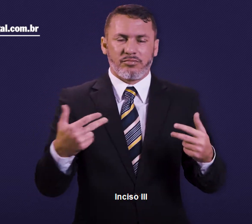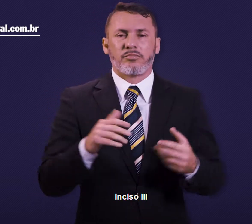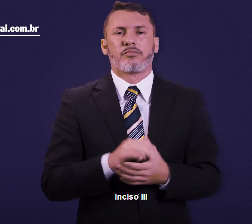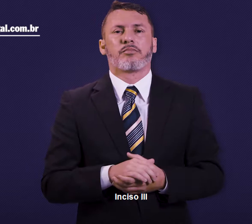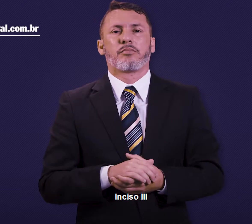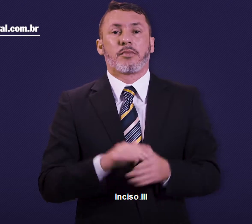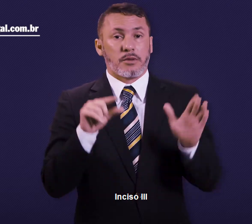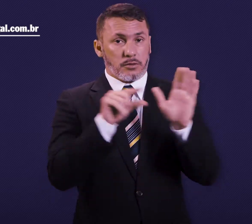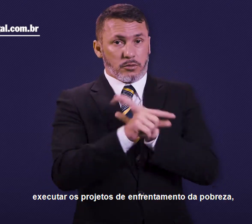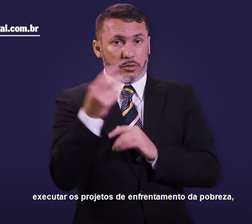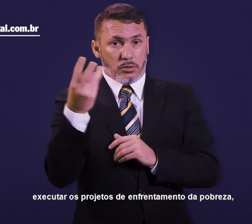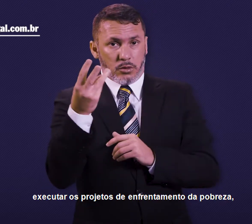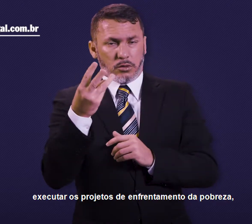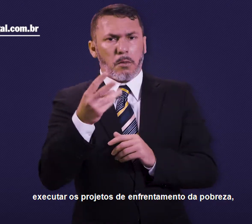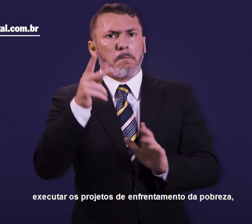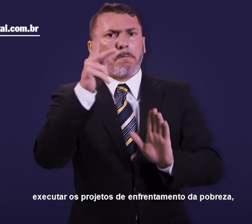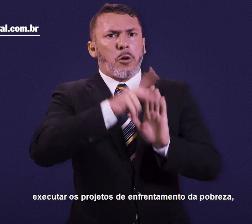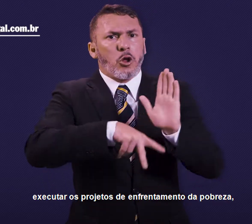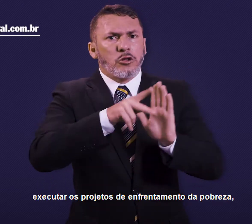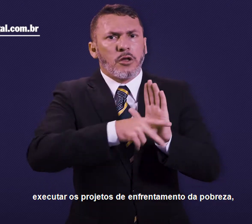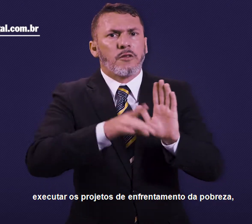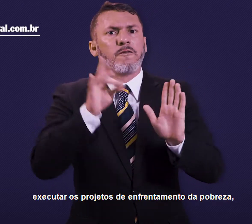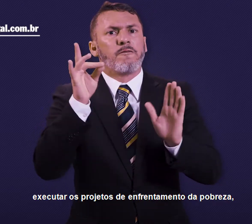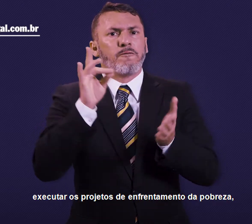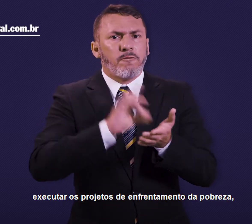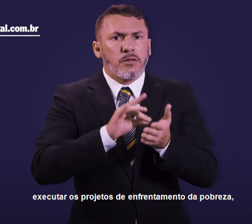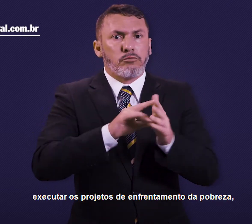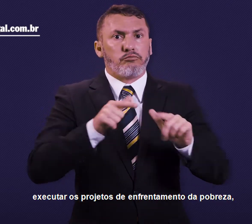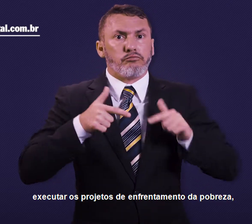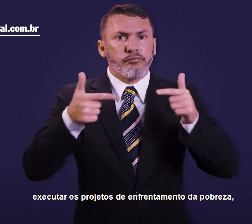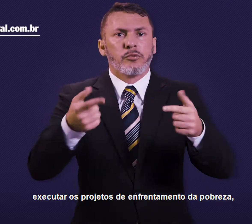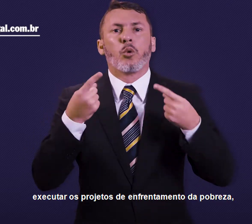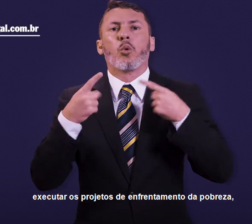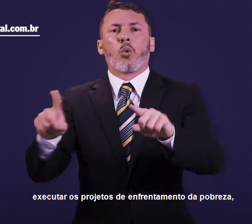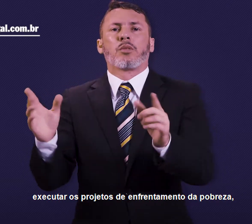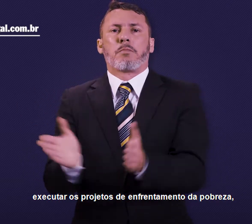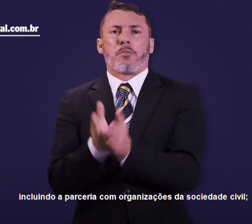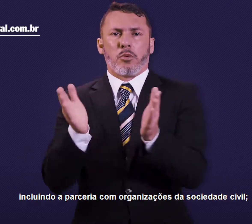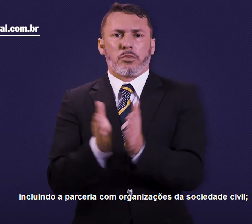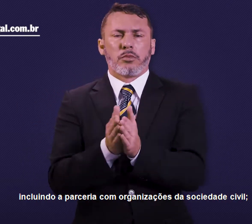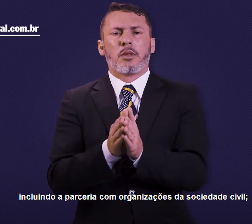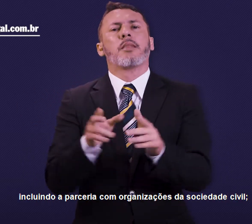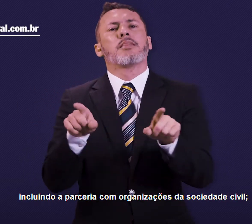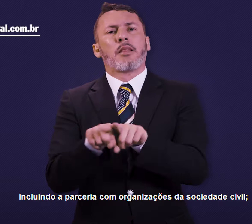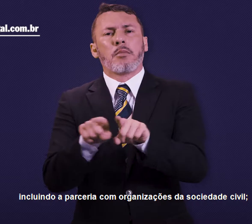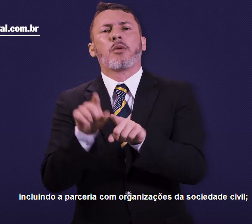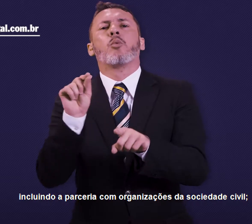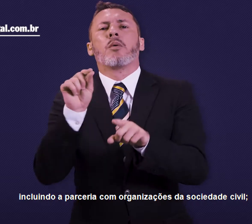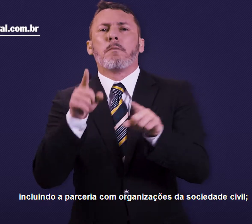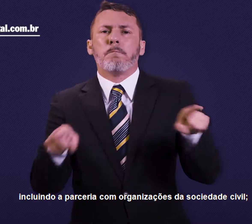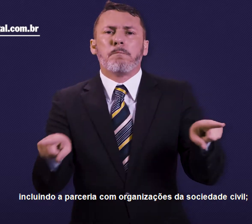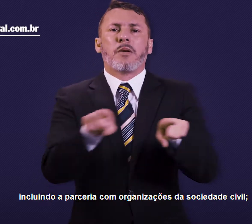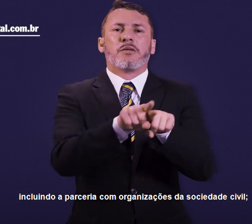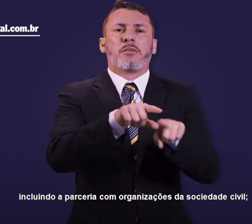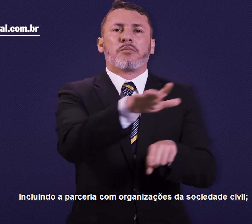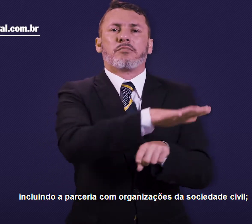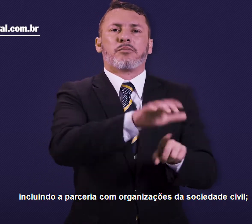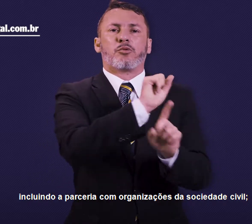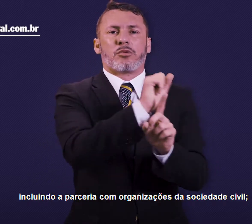Inciso 3. Executar os projetos de enfrentamento da pobreza, incluindo a parceria com organizações da